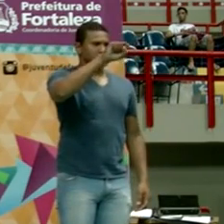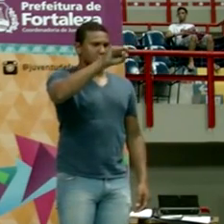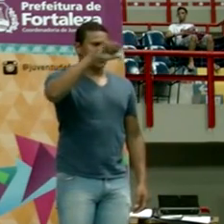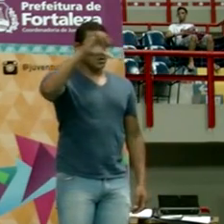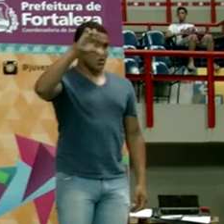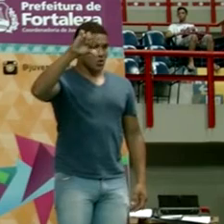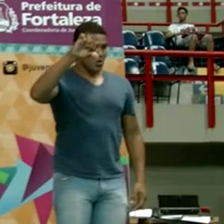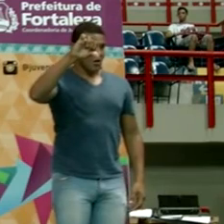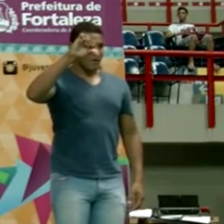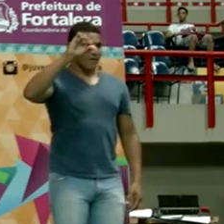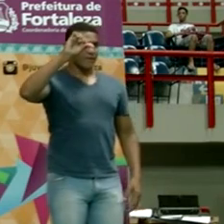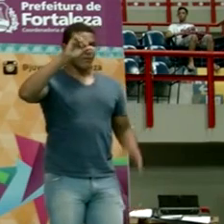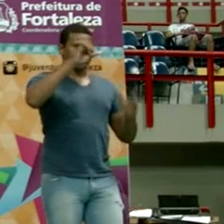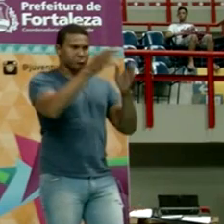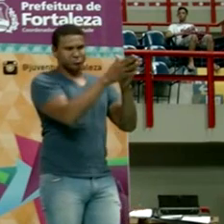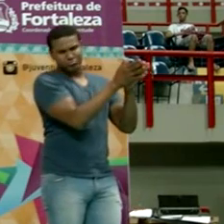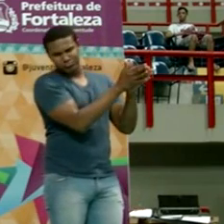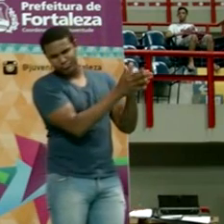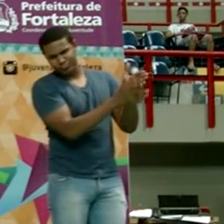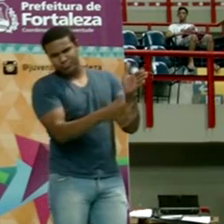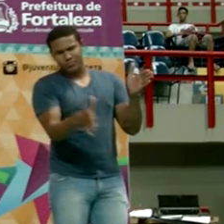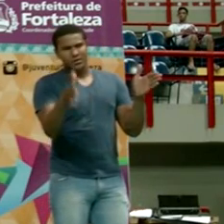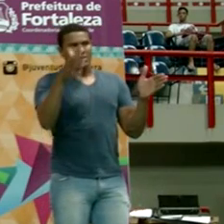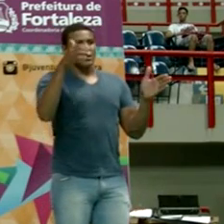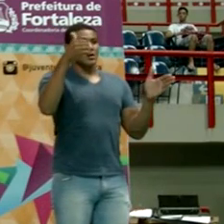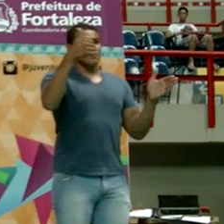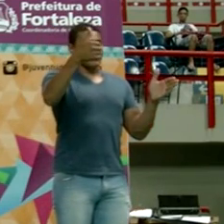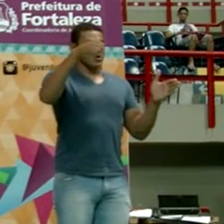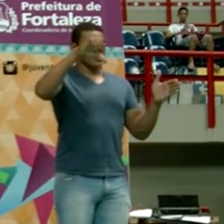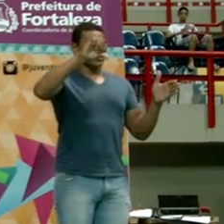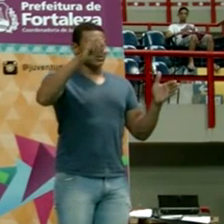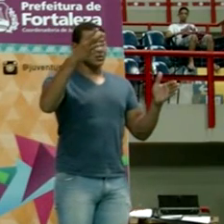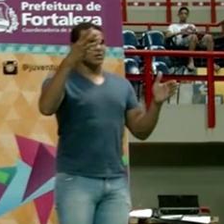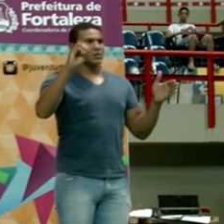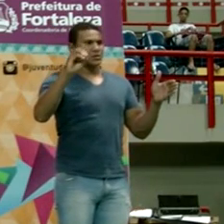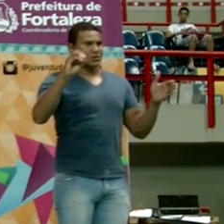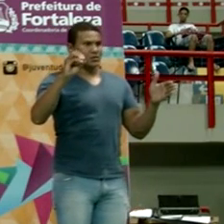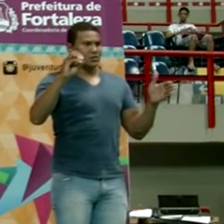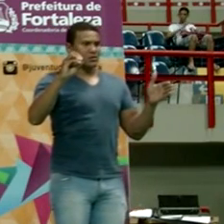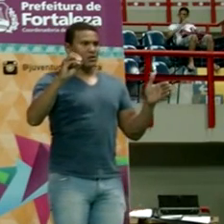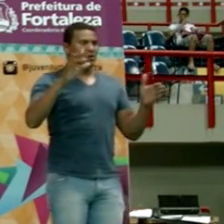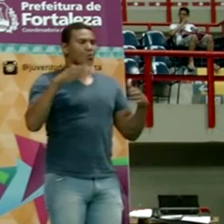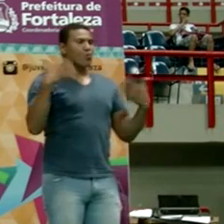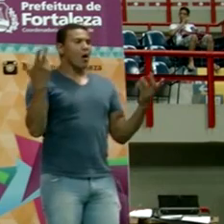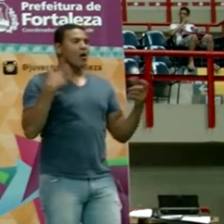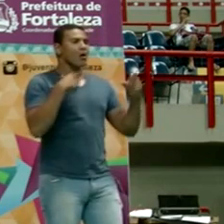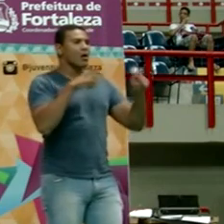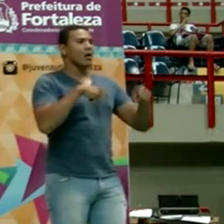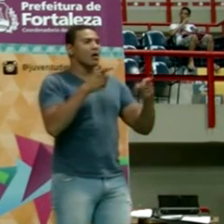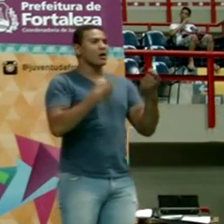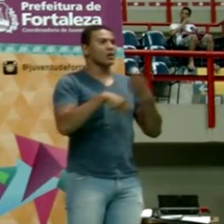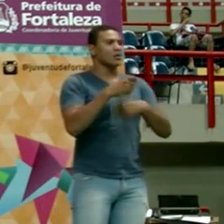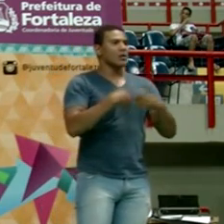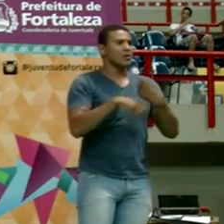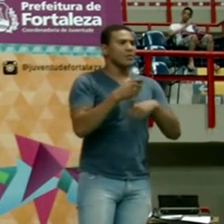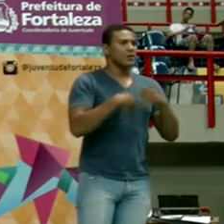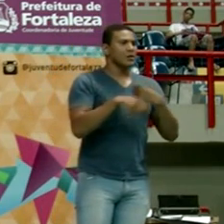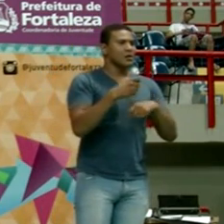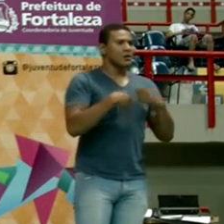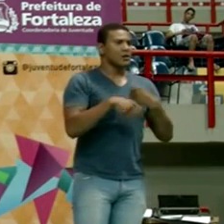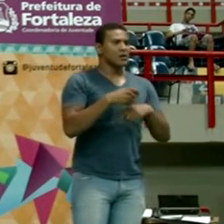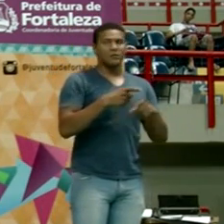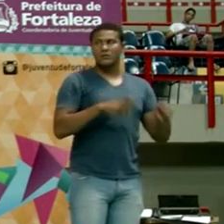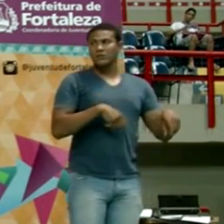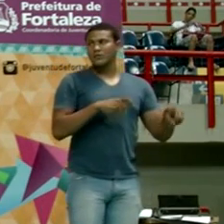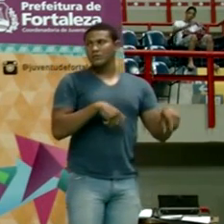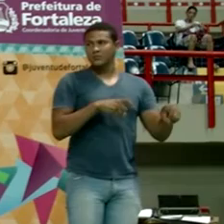1889 até 1930, qual era a grande atividade econômica do Brasil?